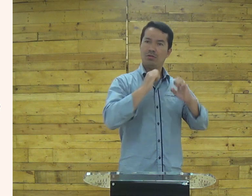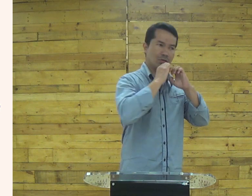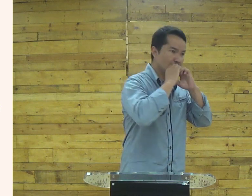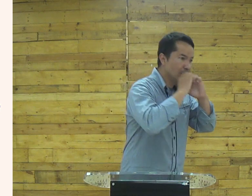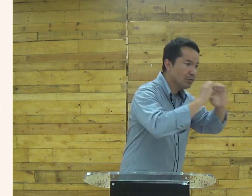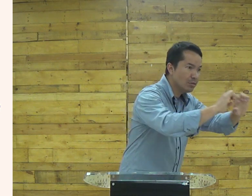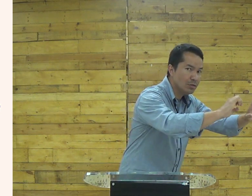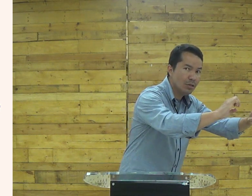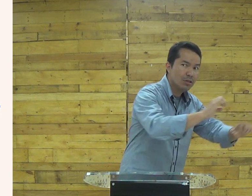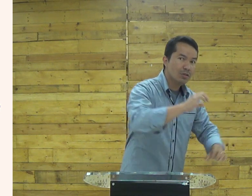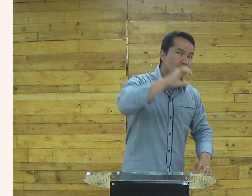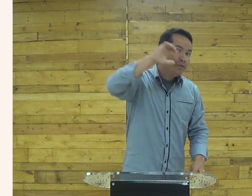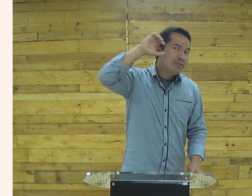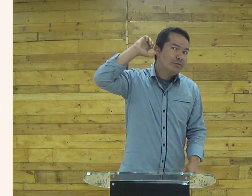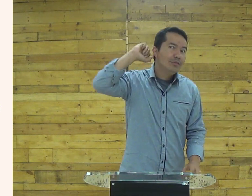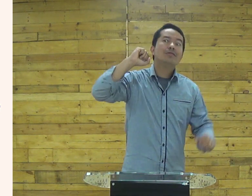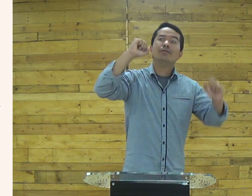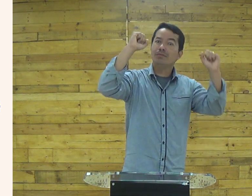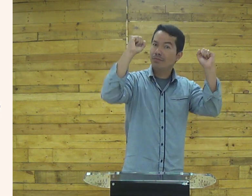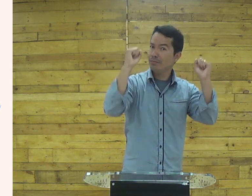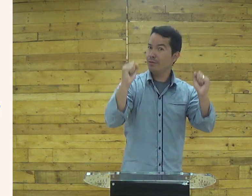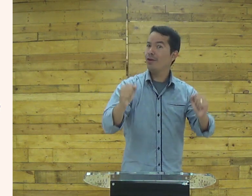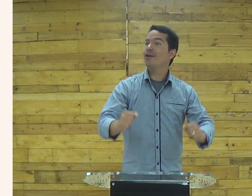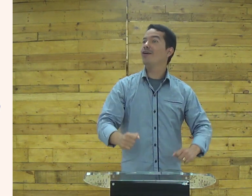Você pode sim evangelizar ouvinte.